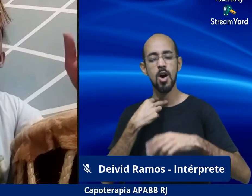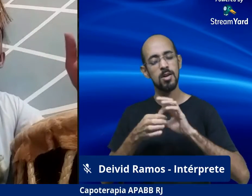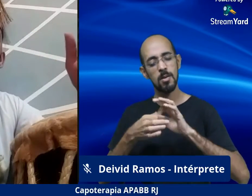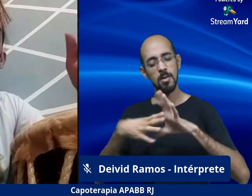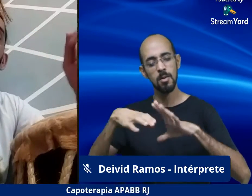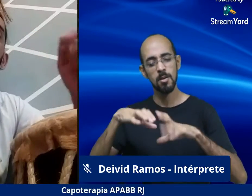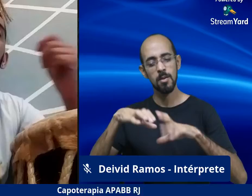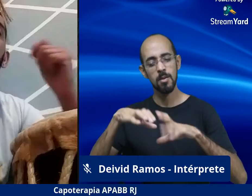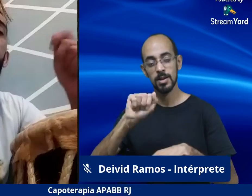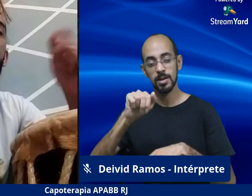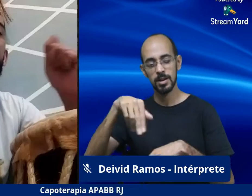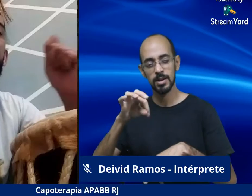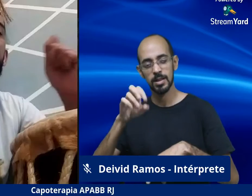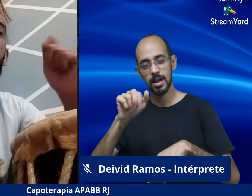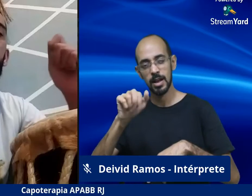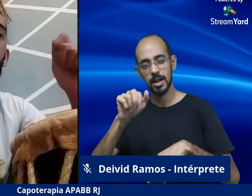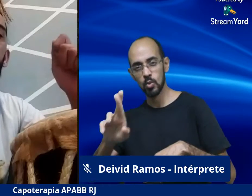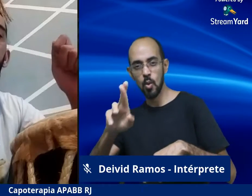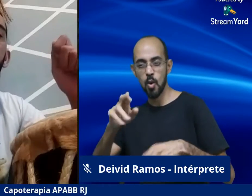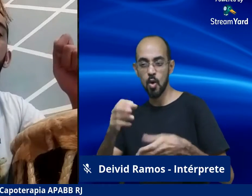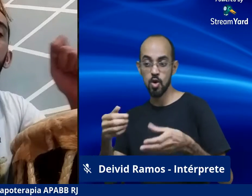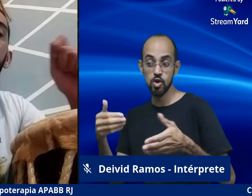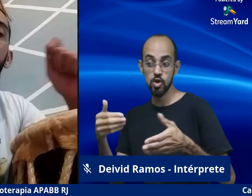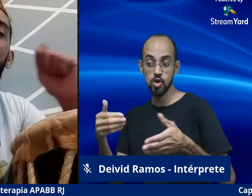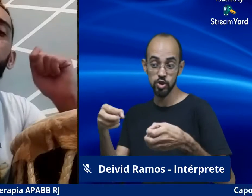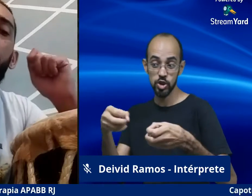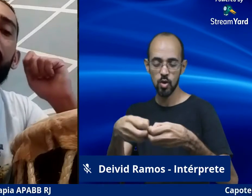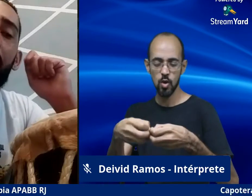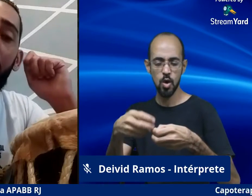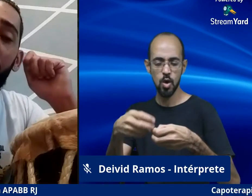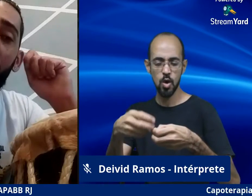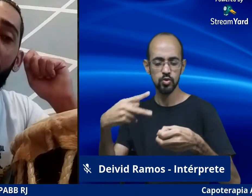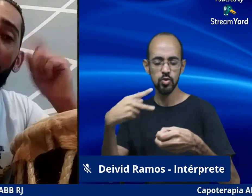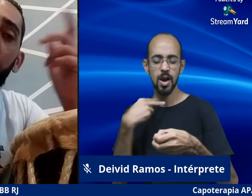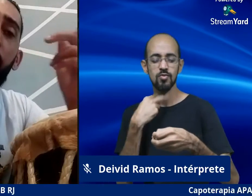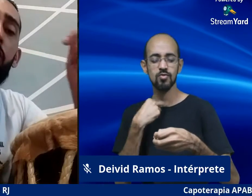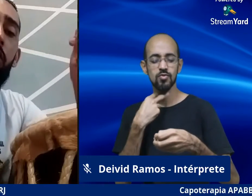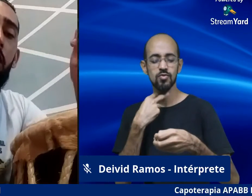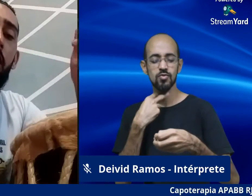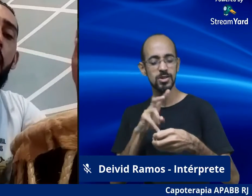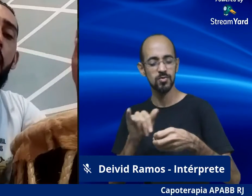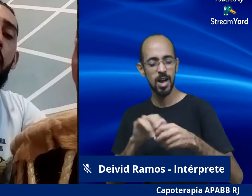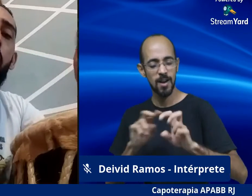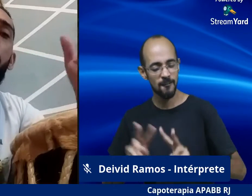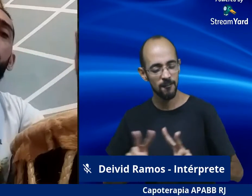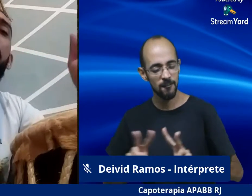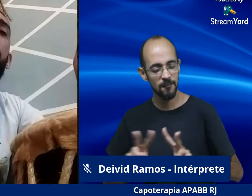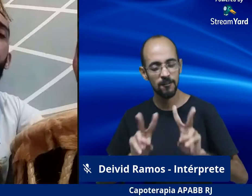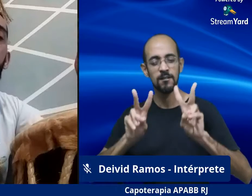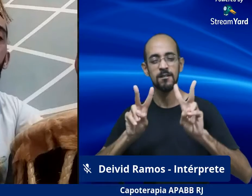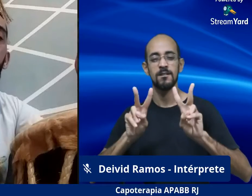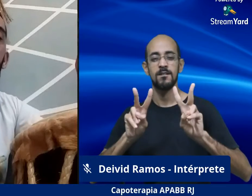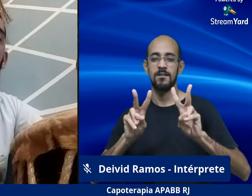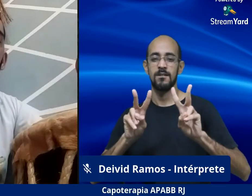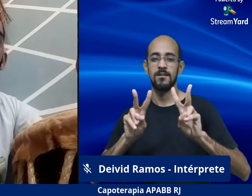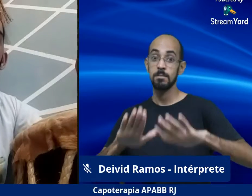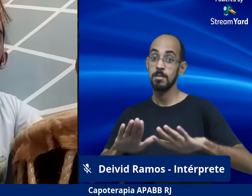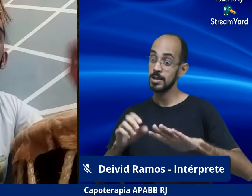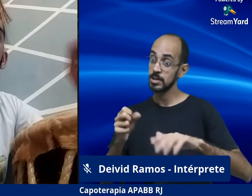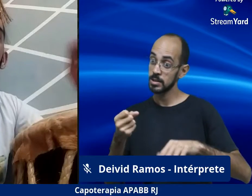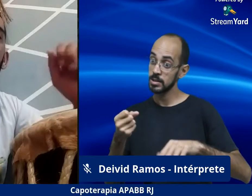roda, sua voz vai sacudir, mas só se atreve a tal feito quando o mestre